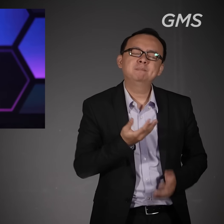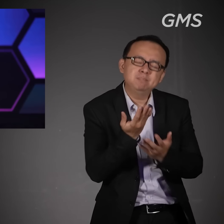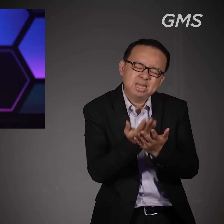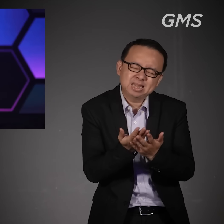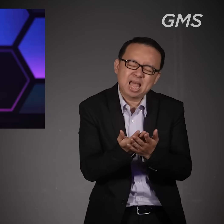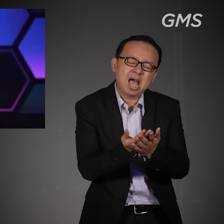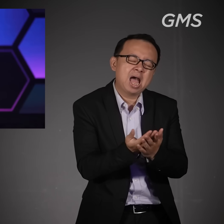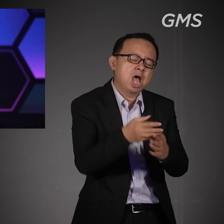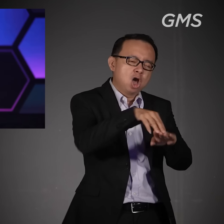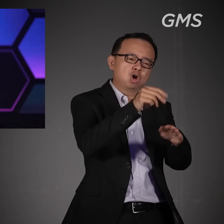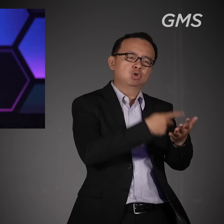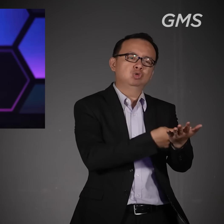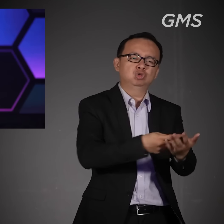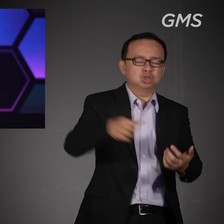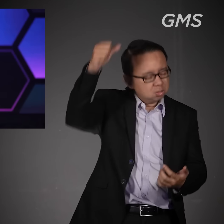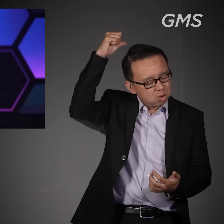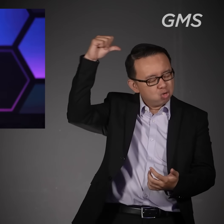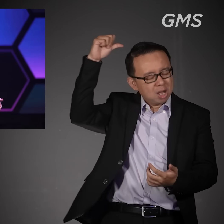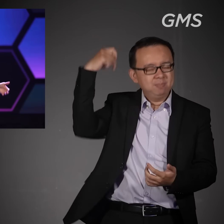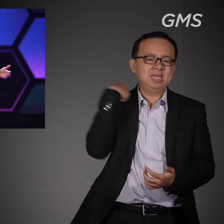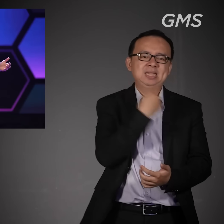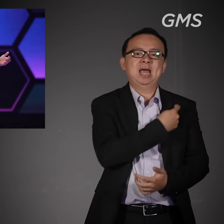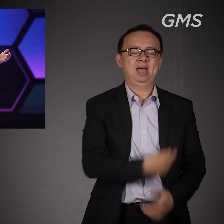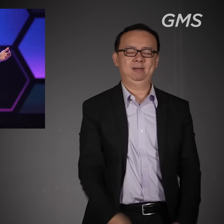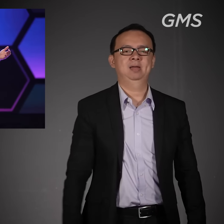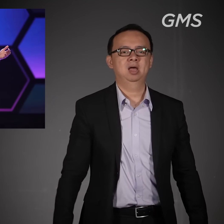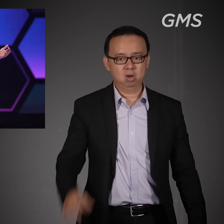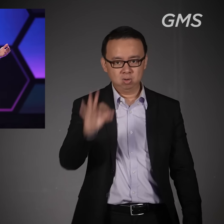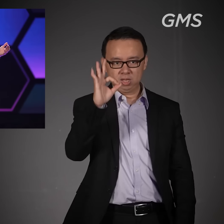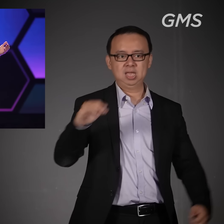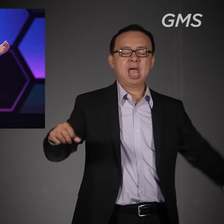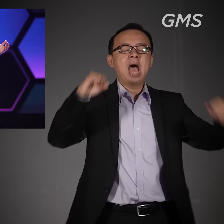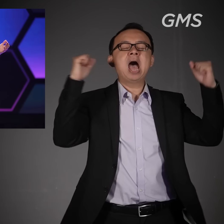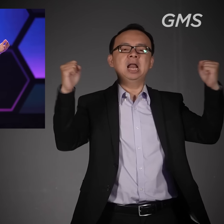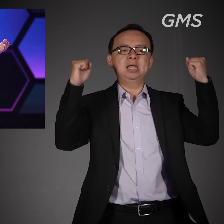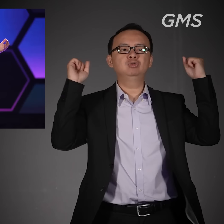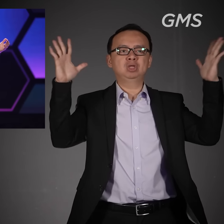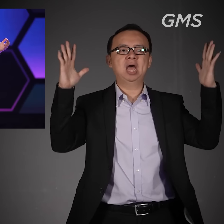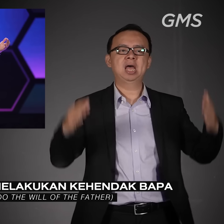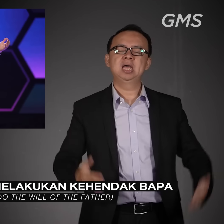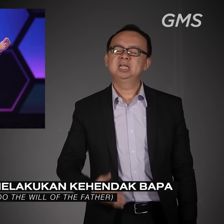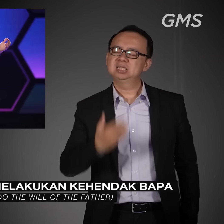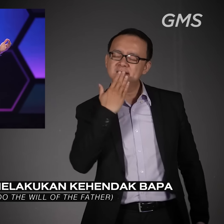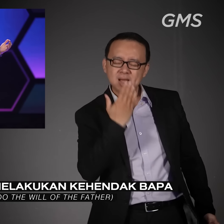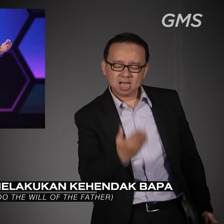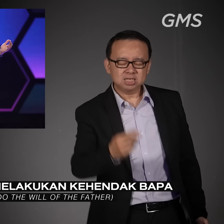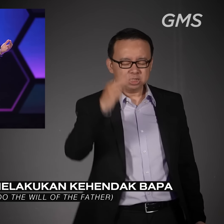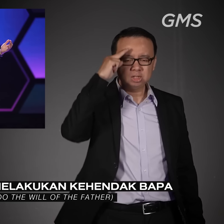dengan pengurapan yang lebih besar. Haleluya. Terima kasih Tuhan.